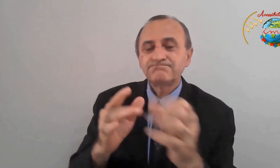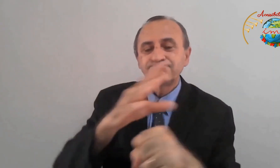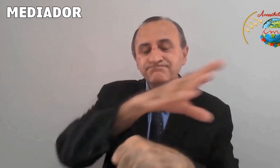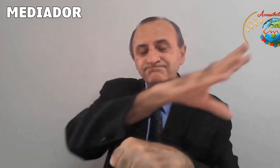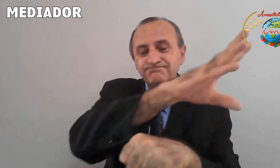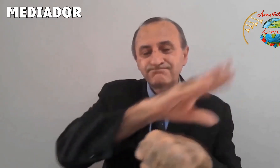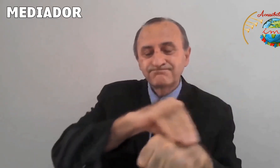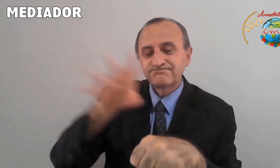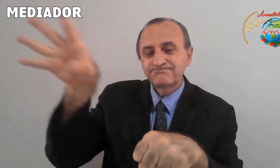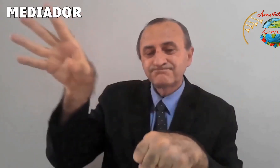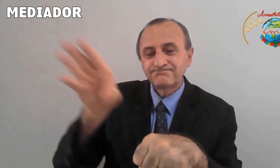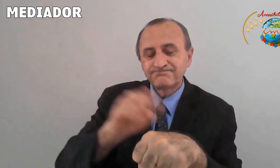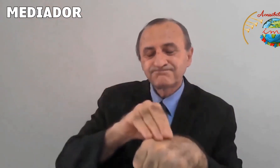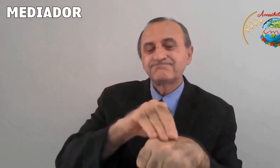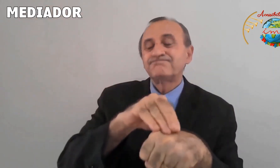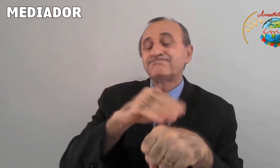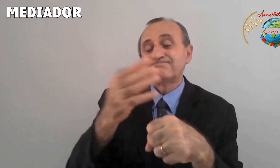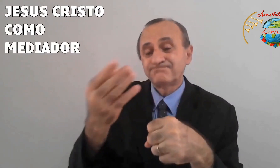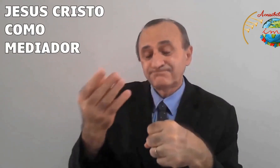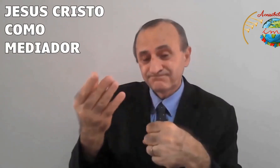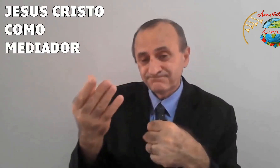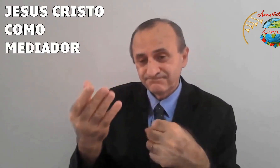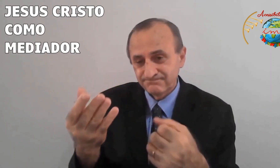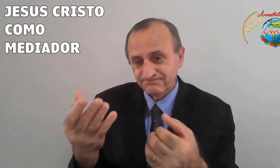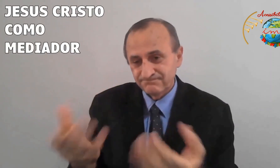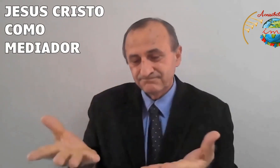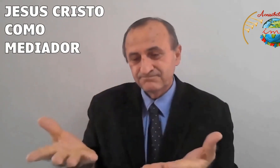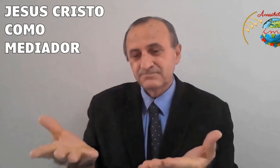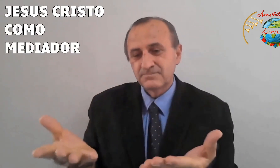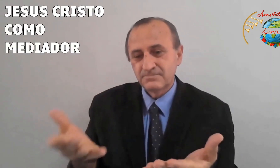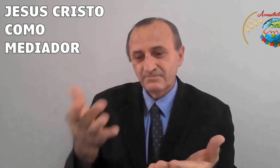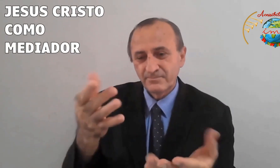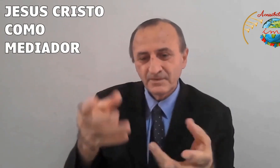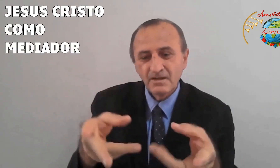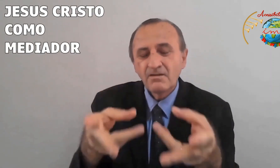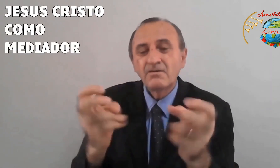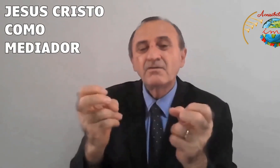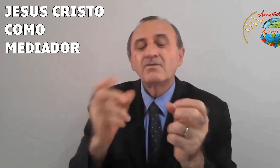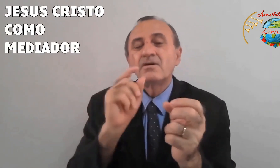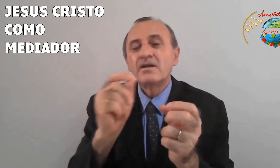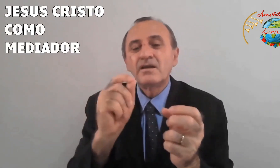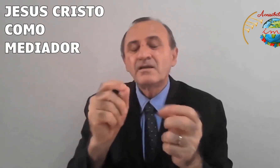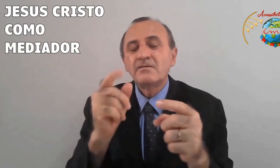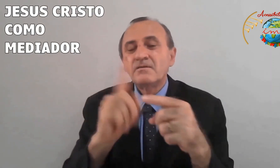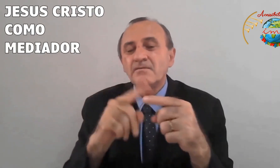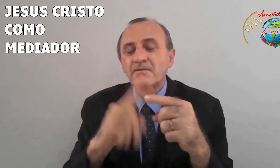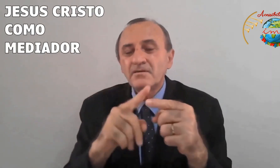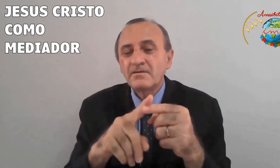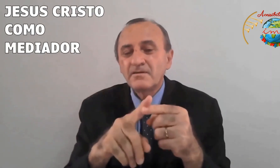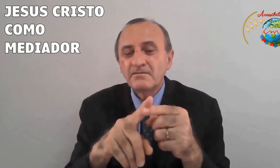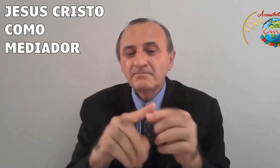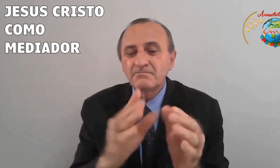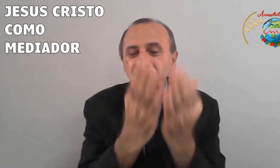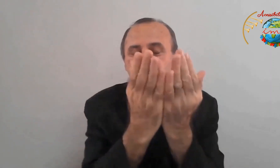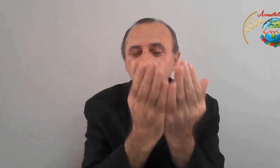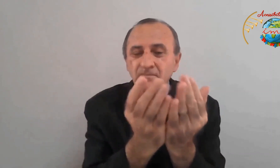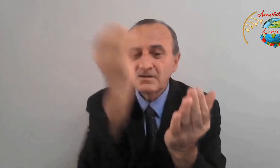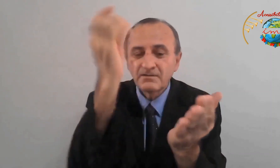sobre o mediador, Jesus Cristo como mediador. Então, notem, a palavra